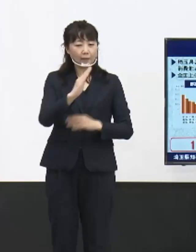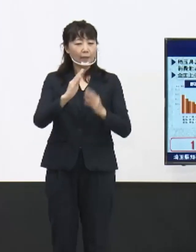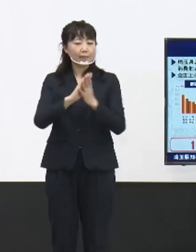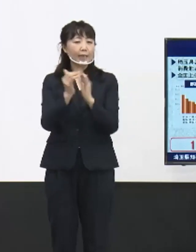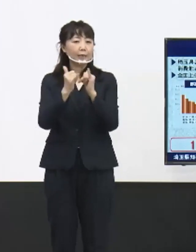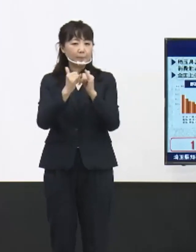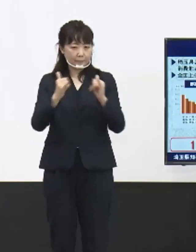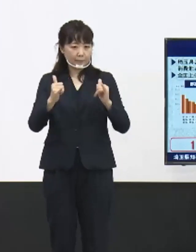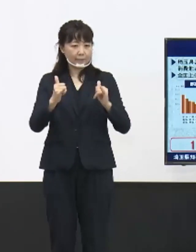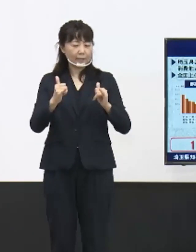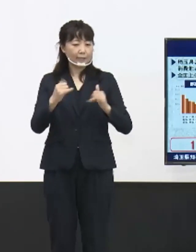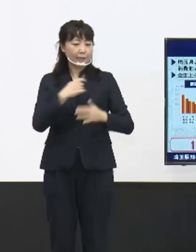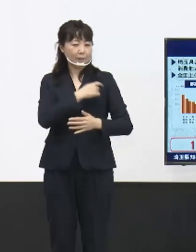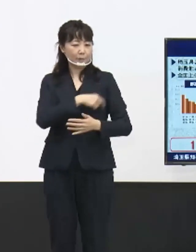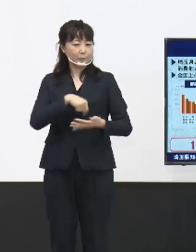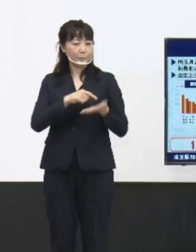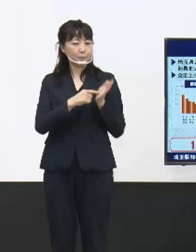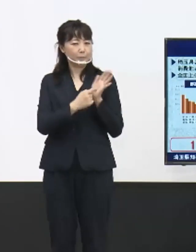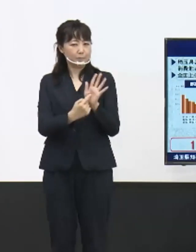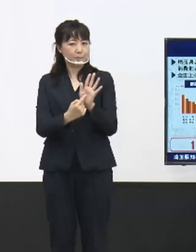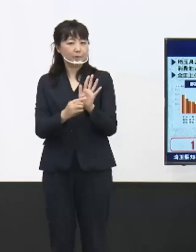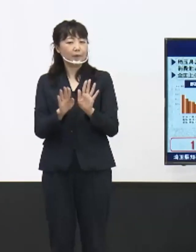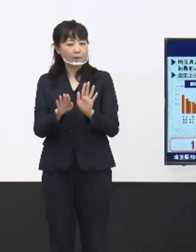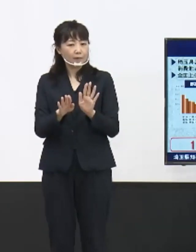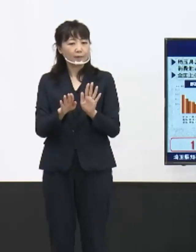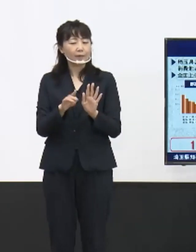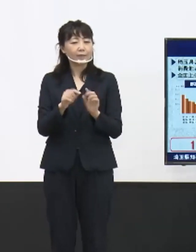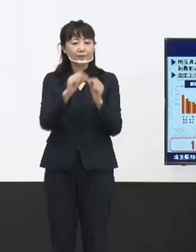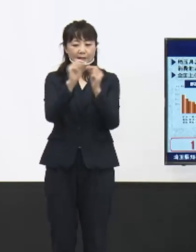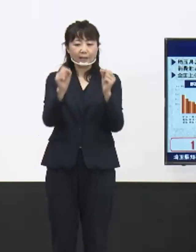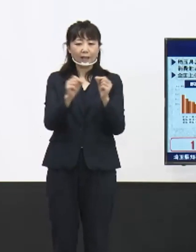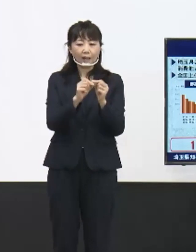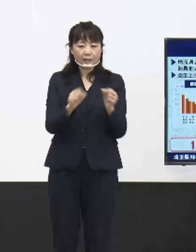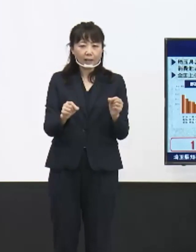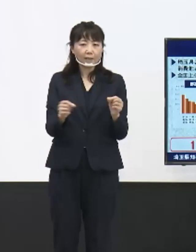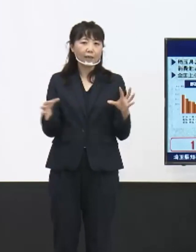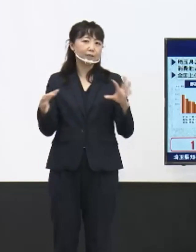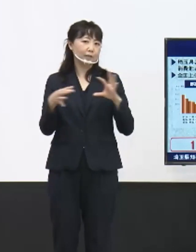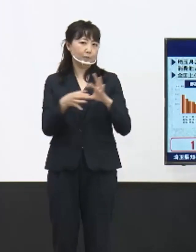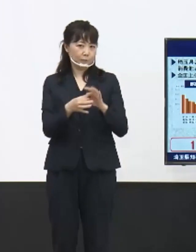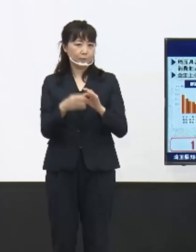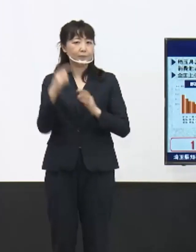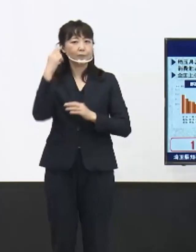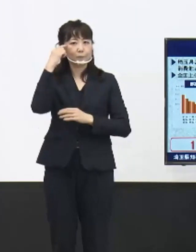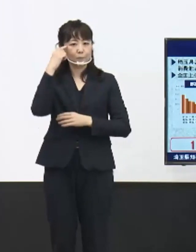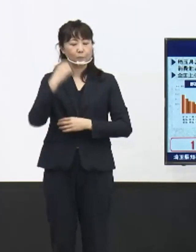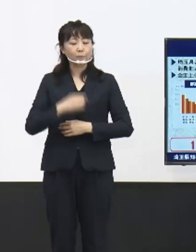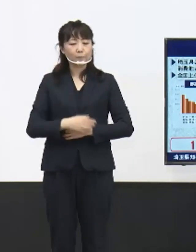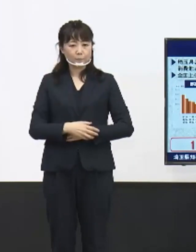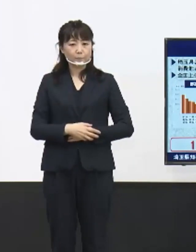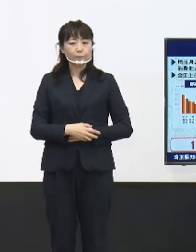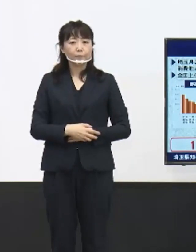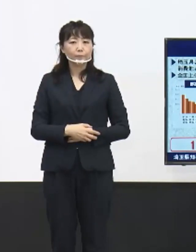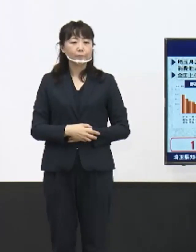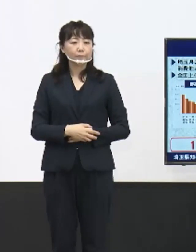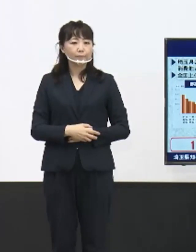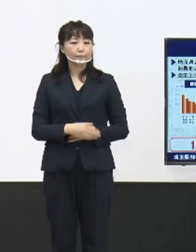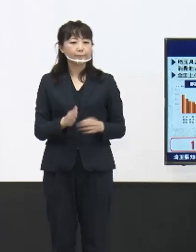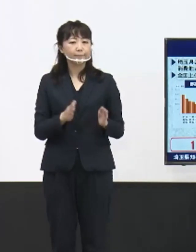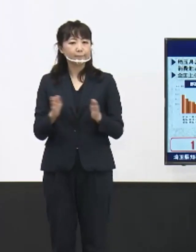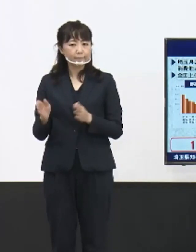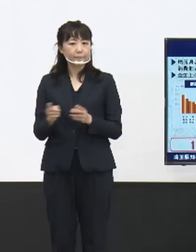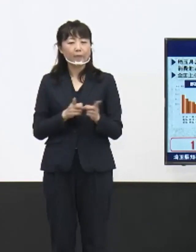思が発揮をされたということで、選挙結果についても県民の意思が発揮されたものと歓迎をしたいと思います。それから